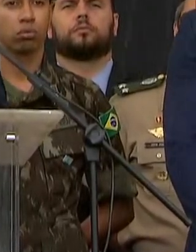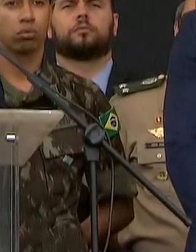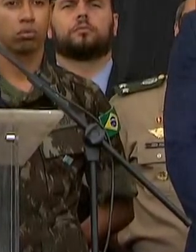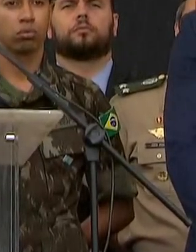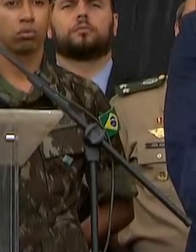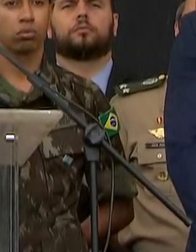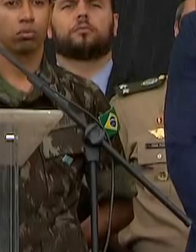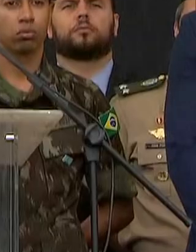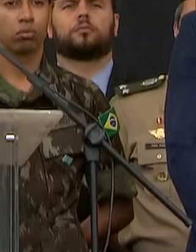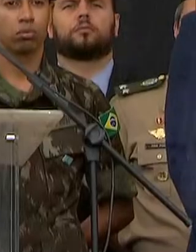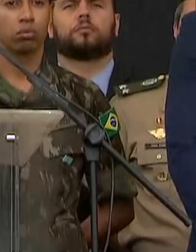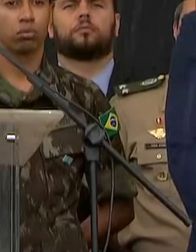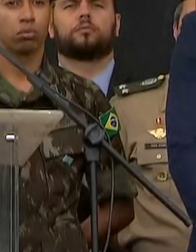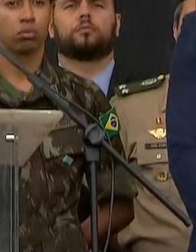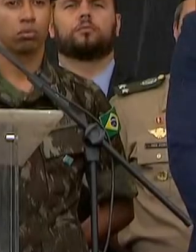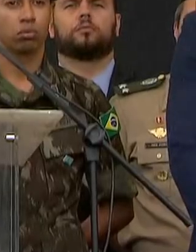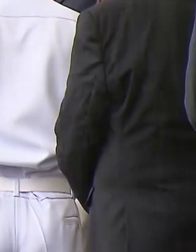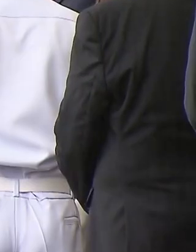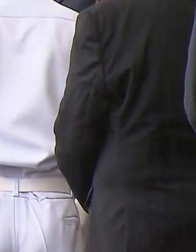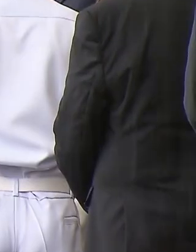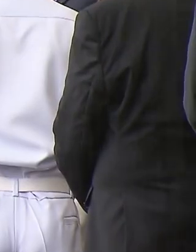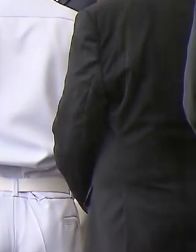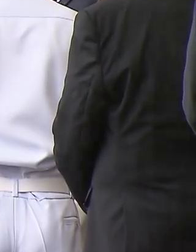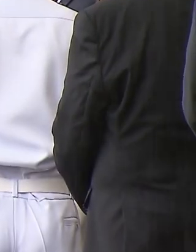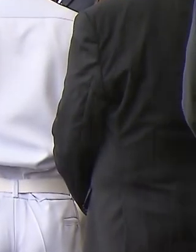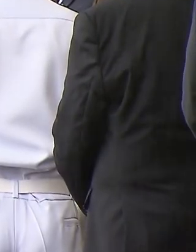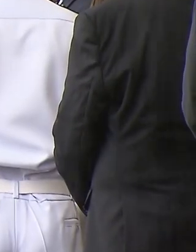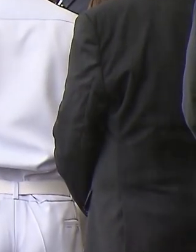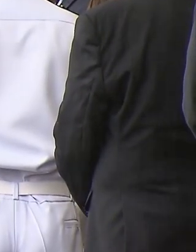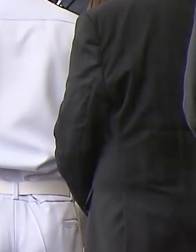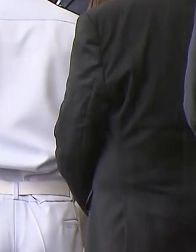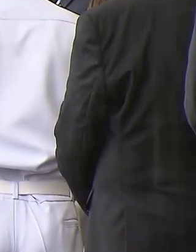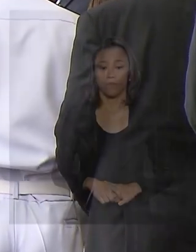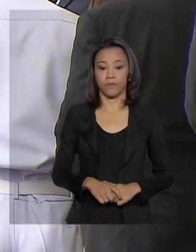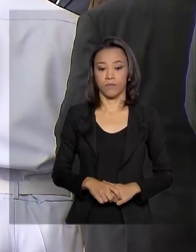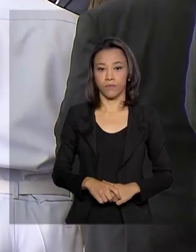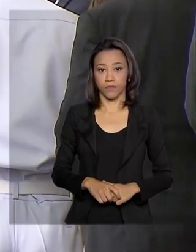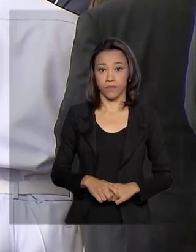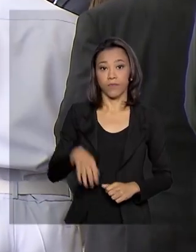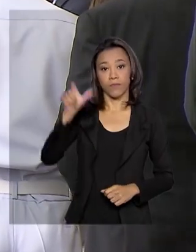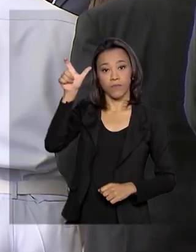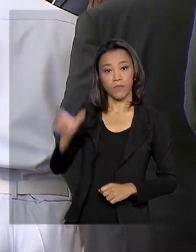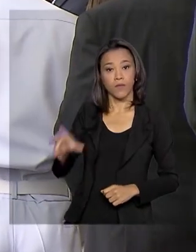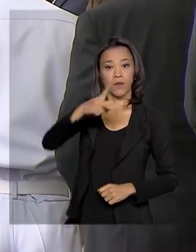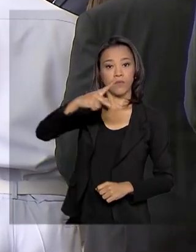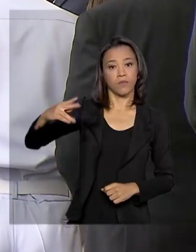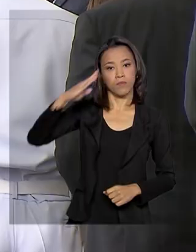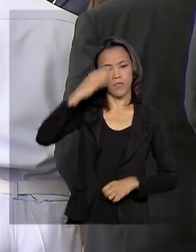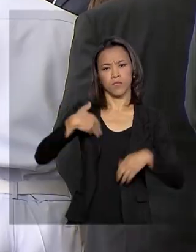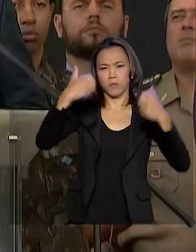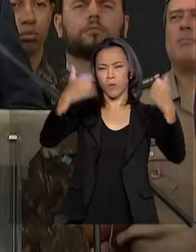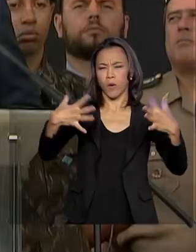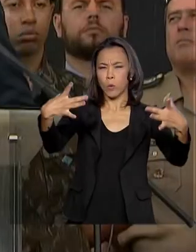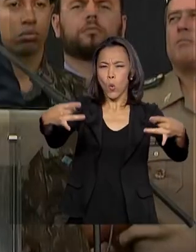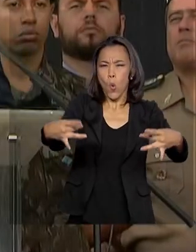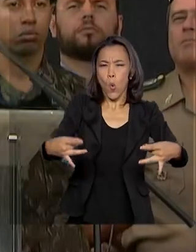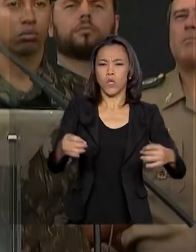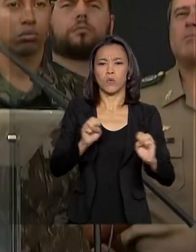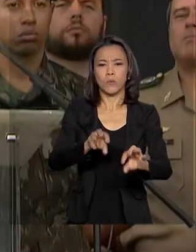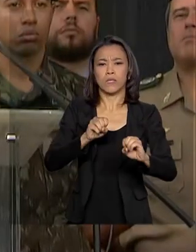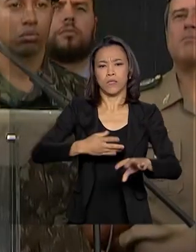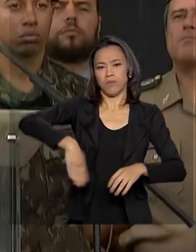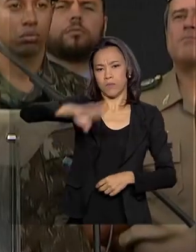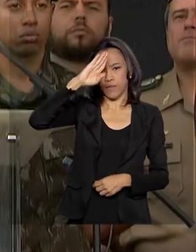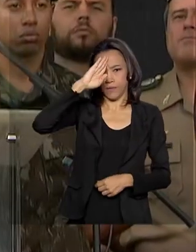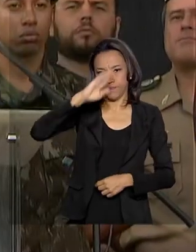Todos. Aqui terá espaço para todos. O presidente Bolsonaro também destacou a qualidade do ensino militar. Um jovem